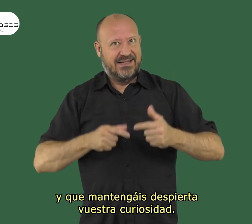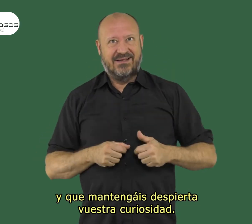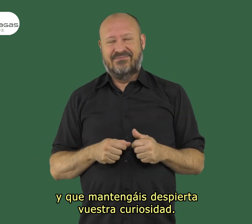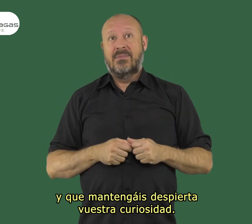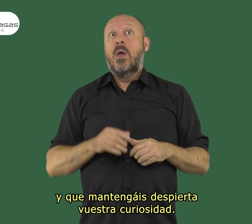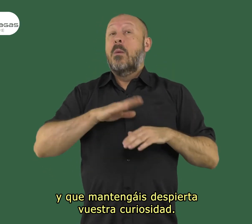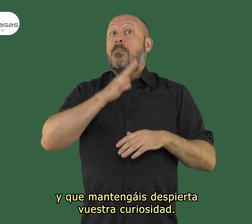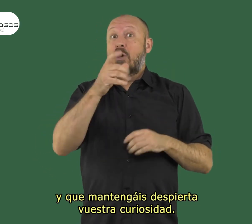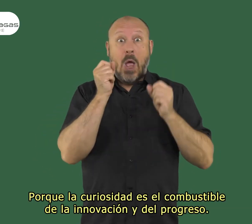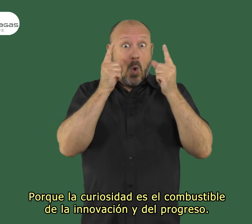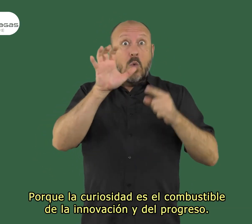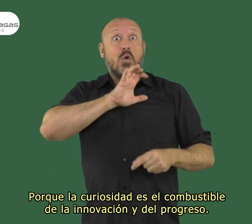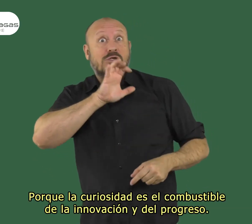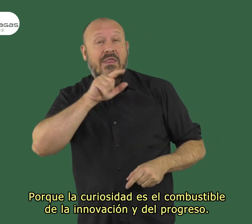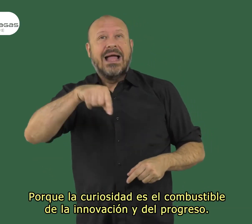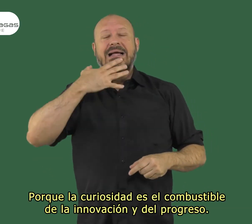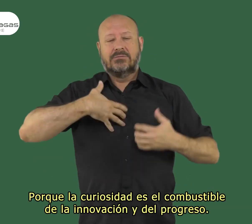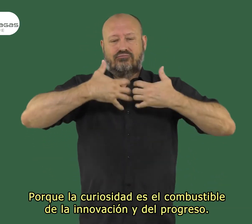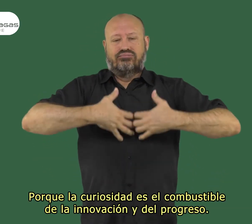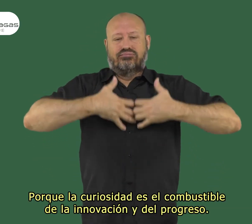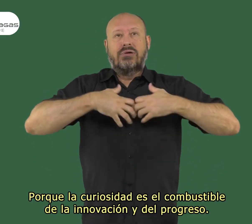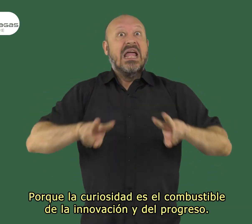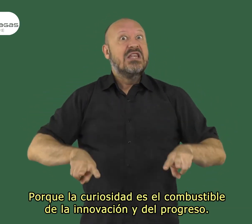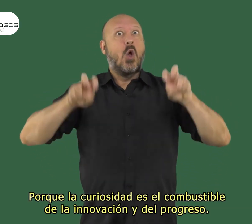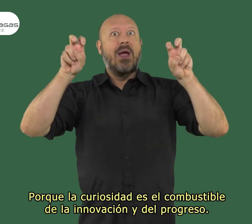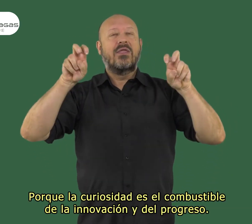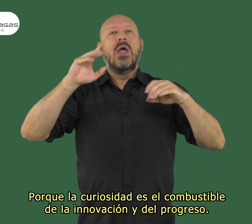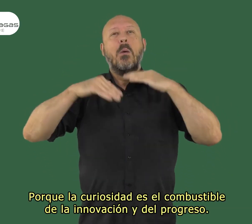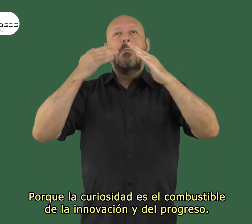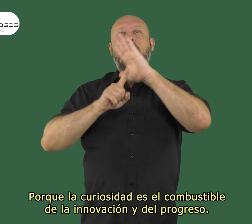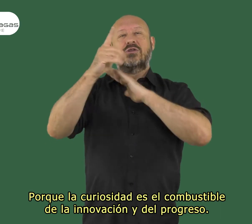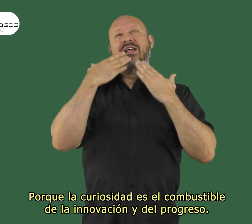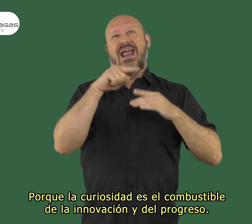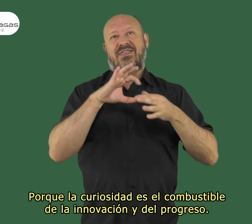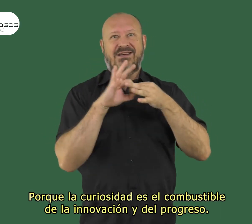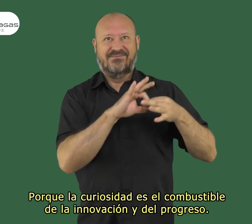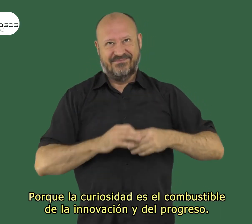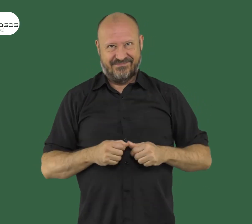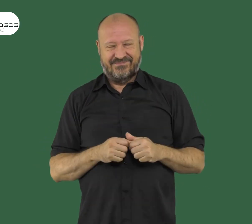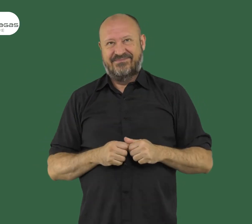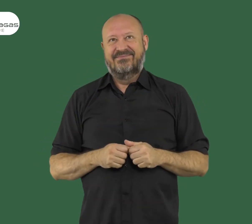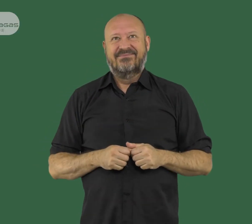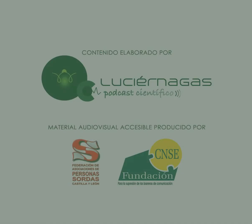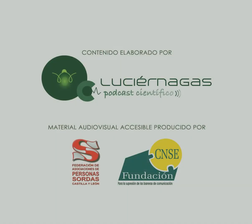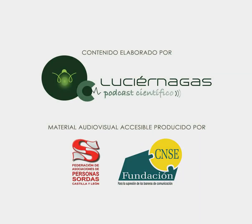despierta vuestra curiosidad, porque la curiosidad es el combustible de la innovación y del progreso.